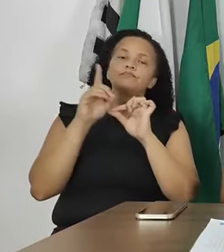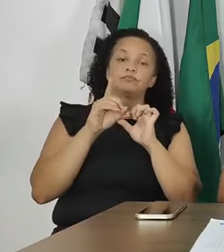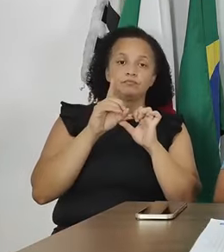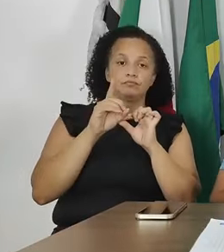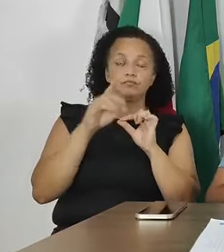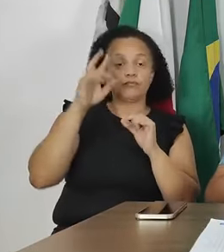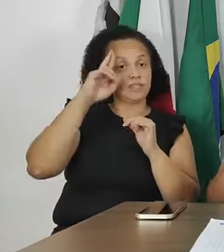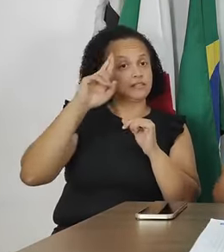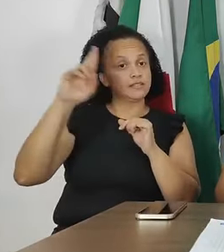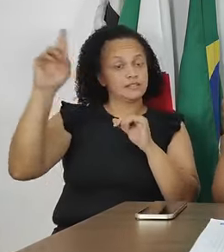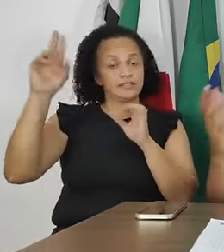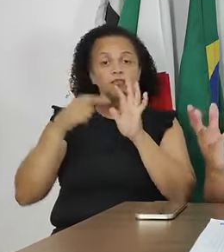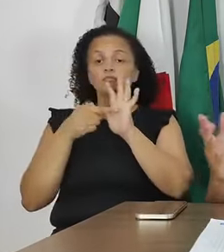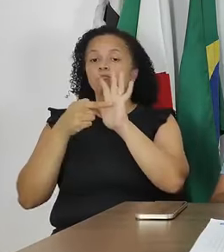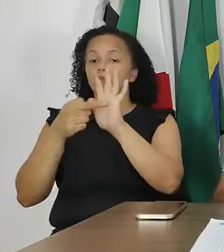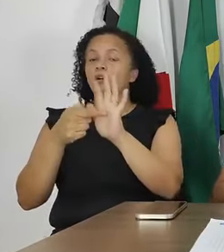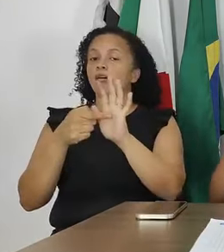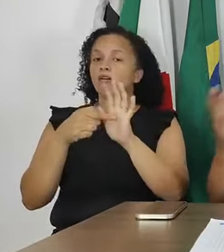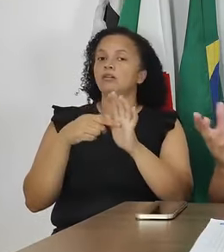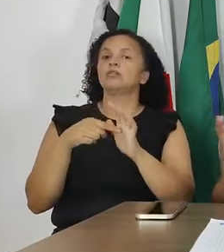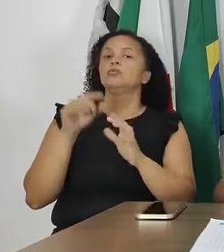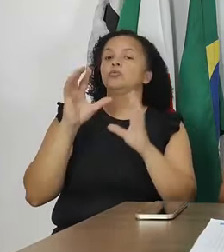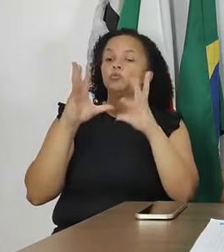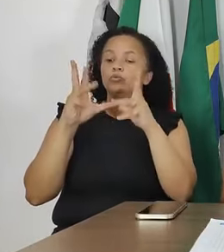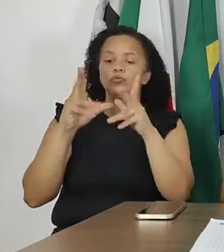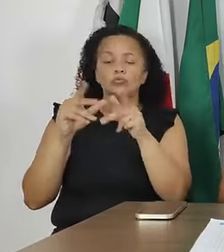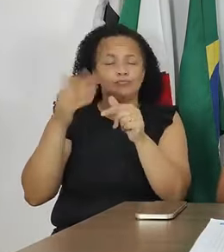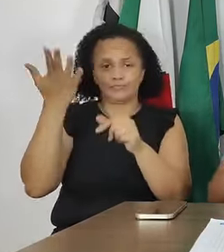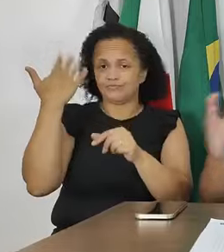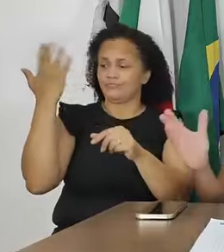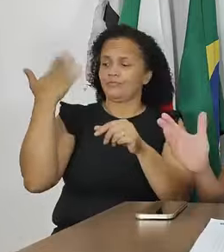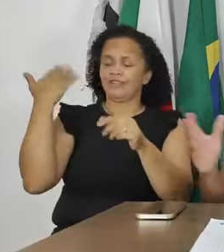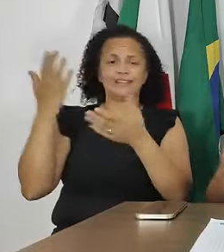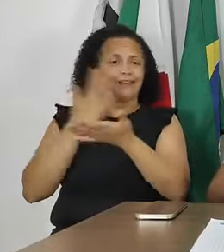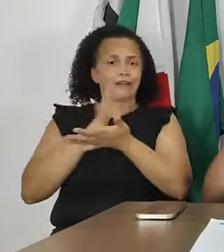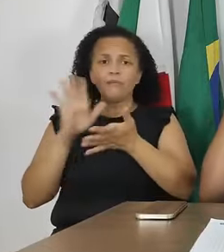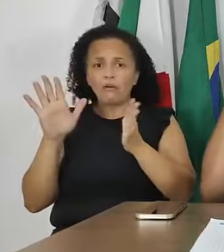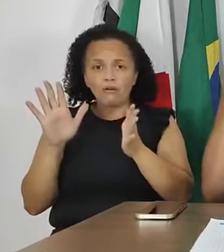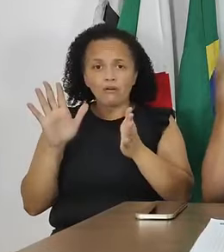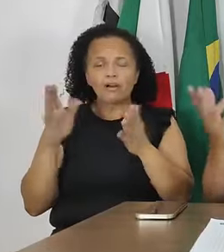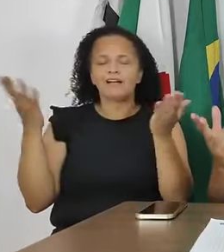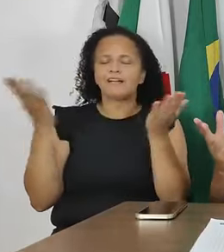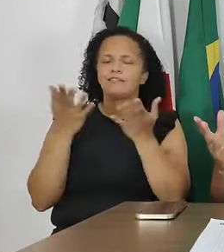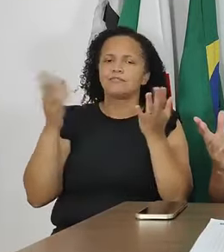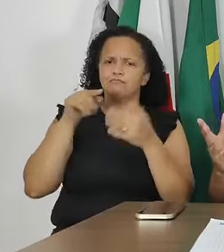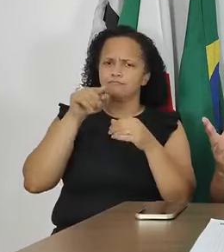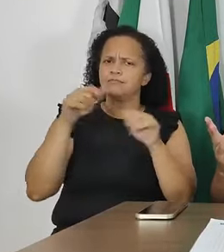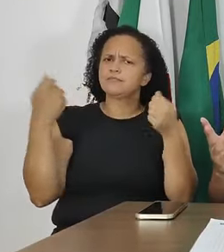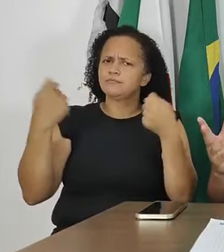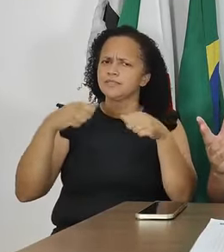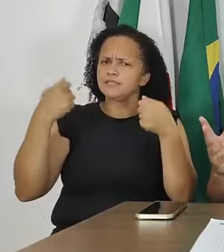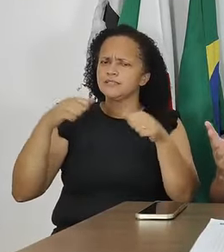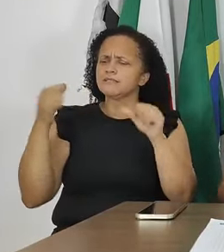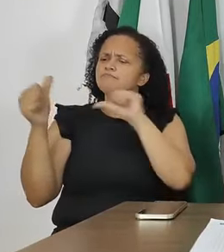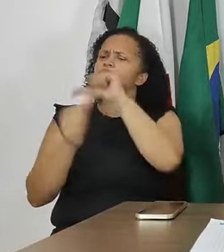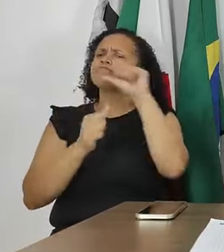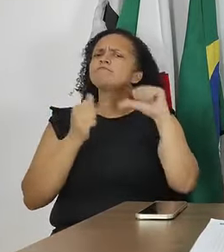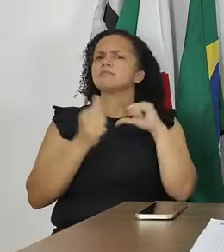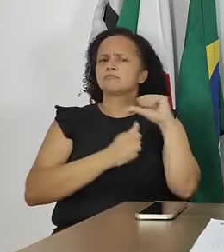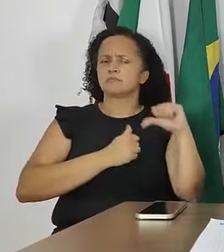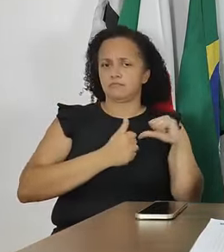velhas se passaram e tudo se fez novo, tudo se faz novo. Então, uma das verdades mais importantes que